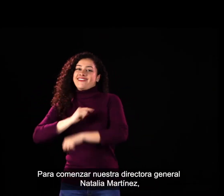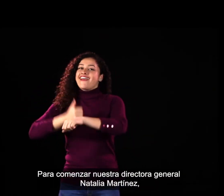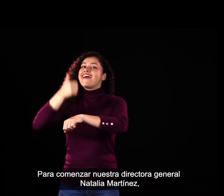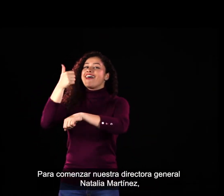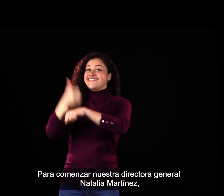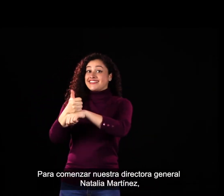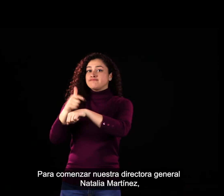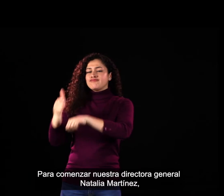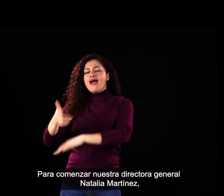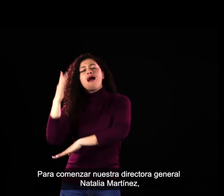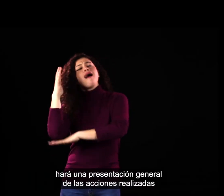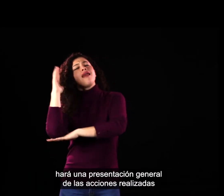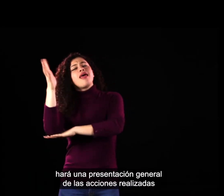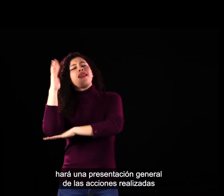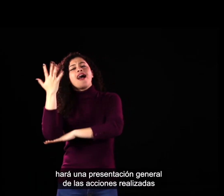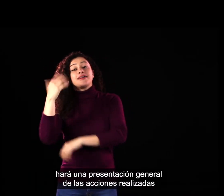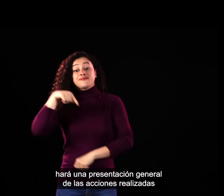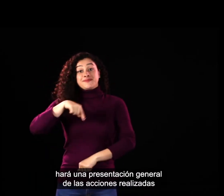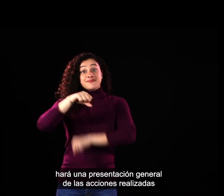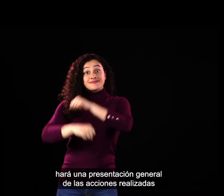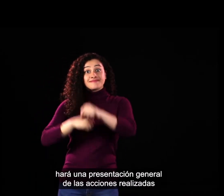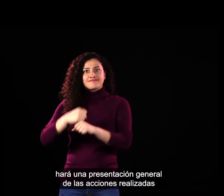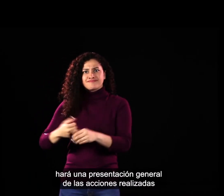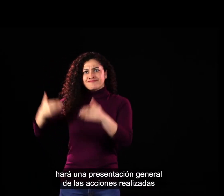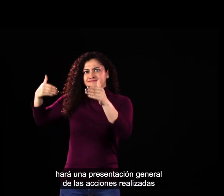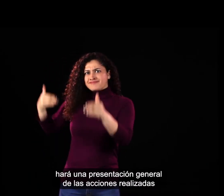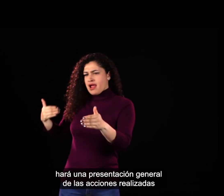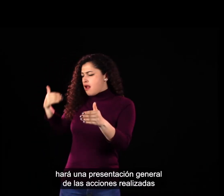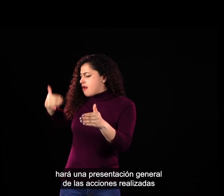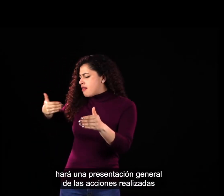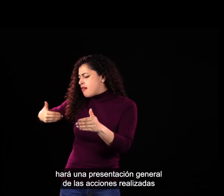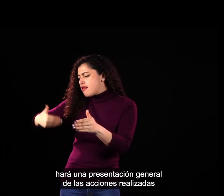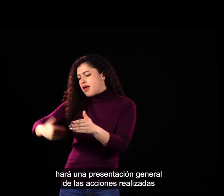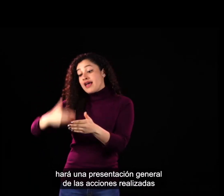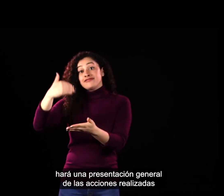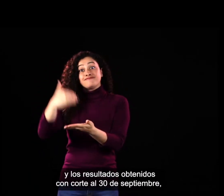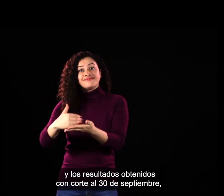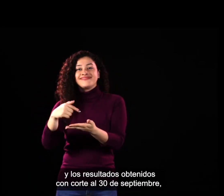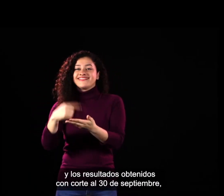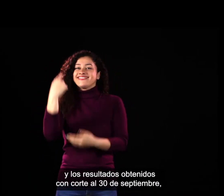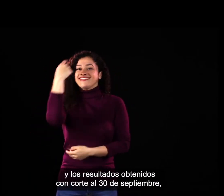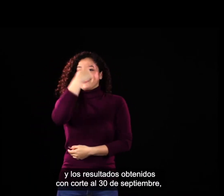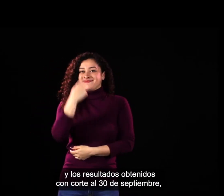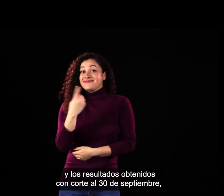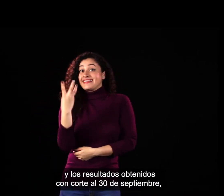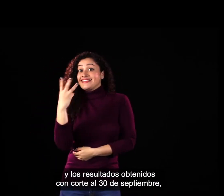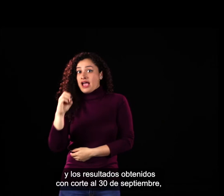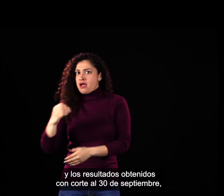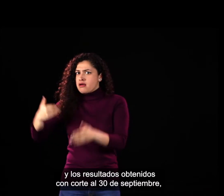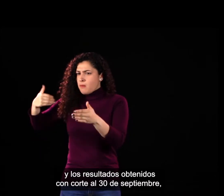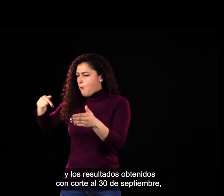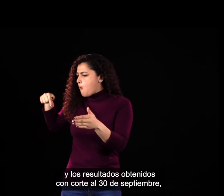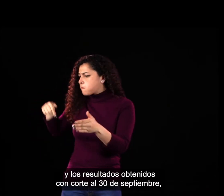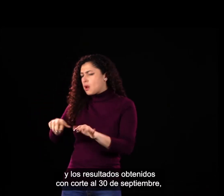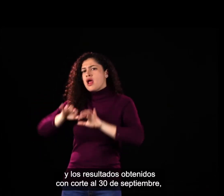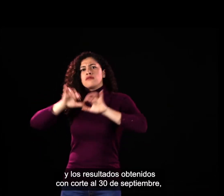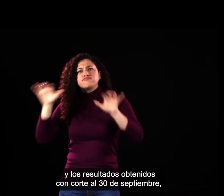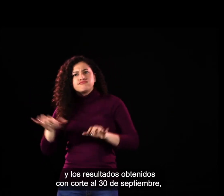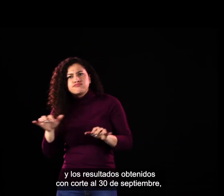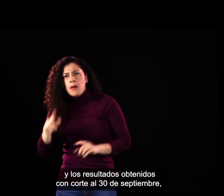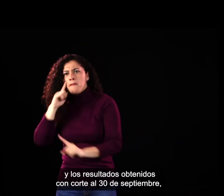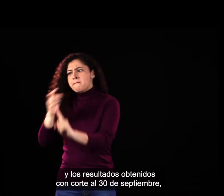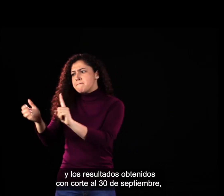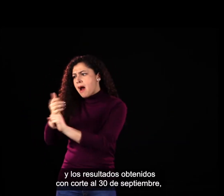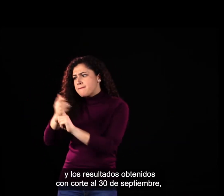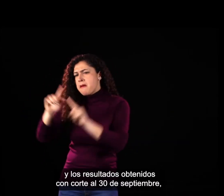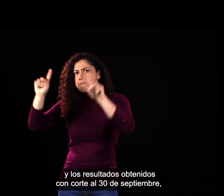directora general, Natalia Martínez, hará una presentación general de las acciones realizadas y los resultados obtenidos con corte al 30